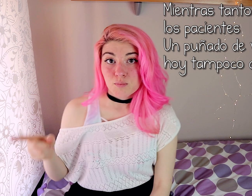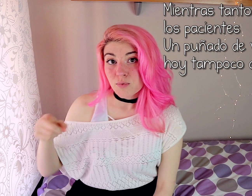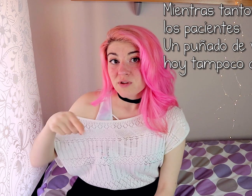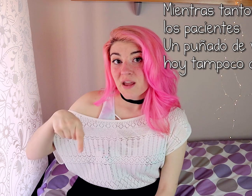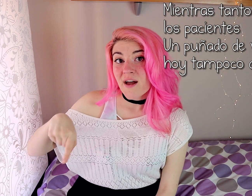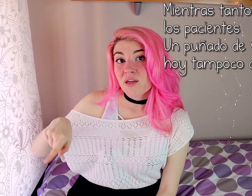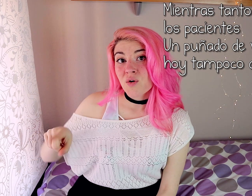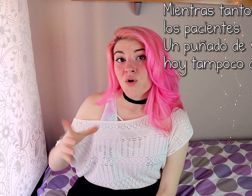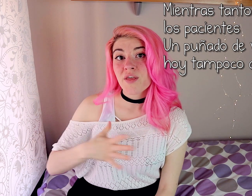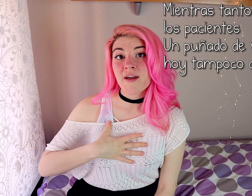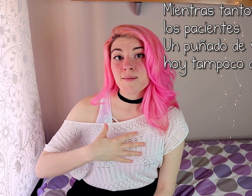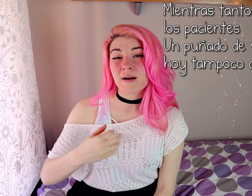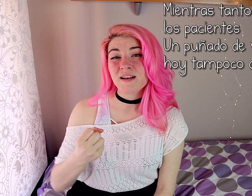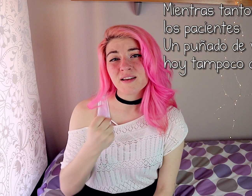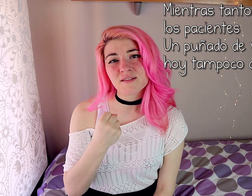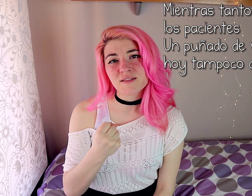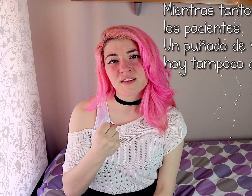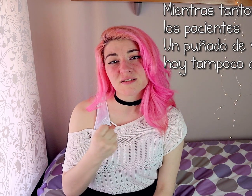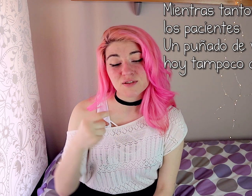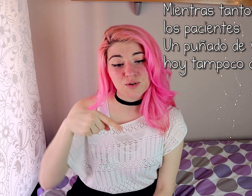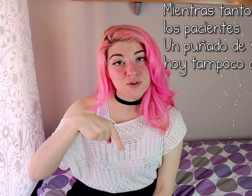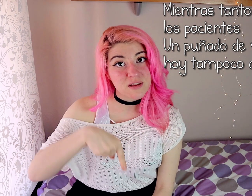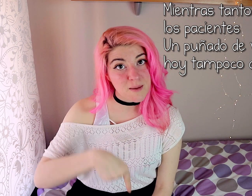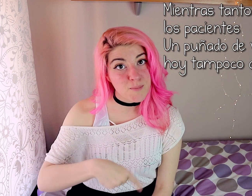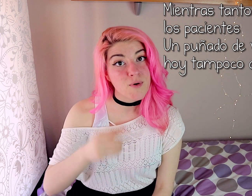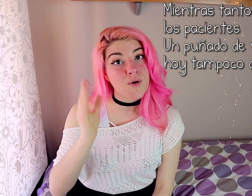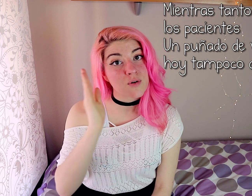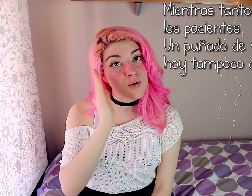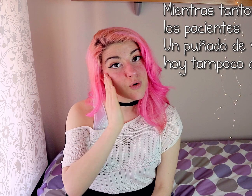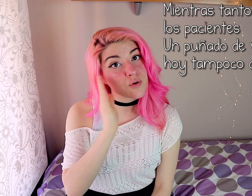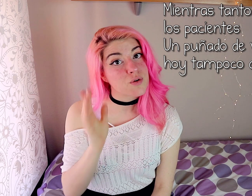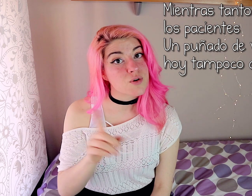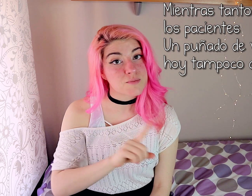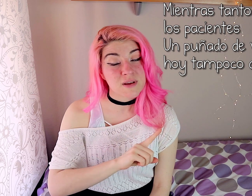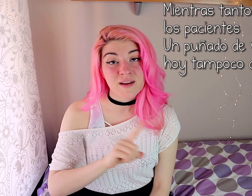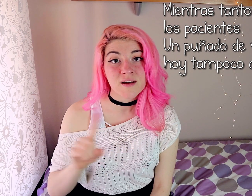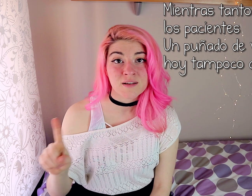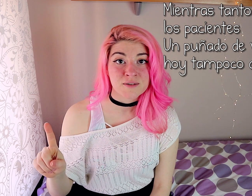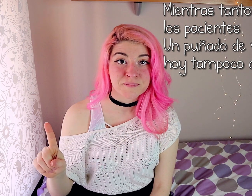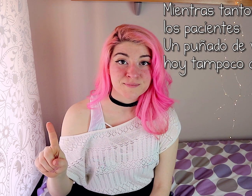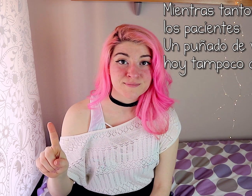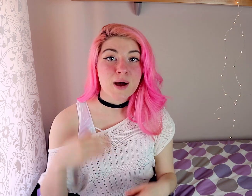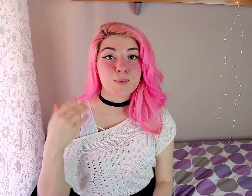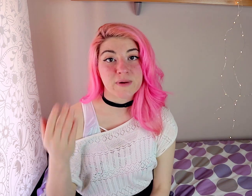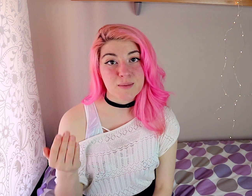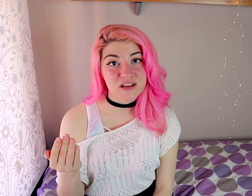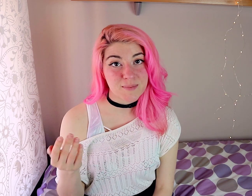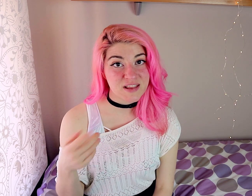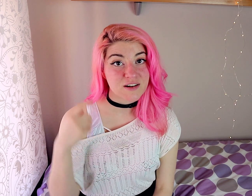Un puñado de valientes que hoy tampoco dormirán. Volveríamos a repetir